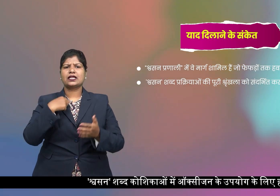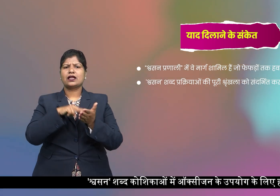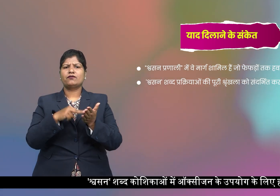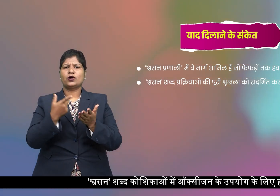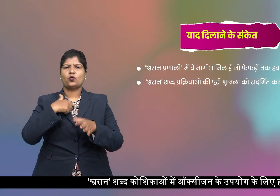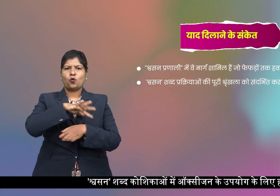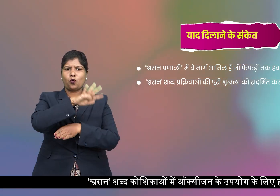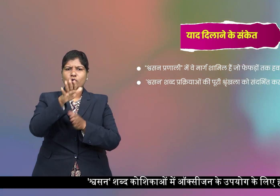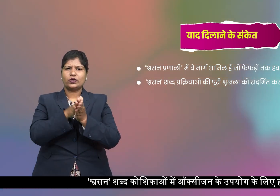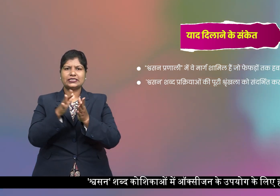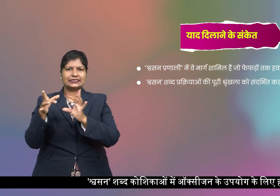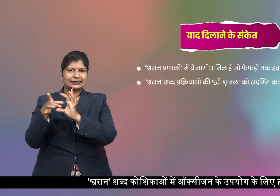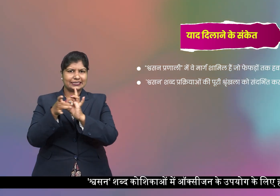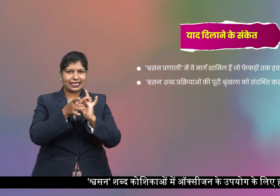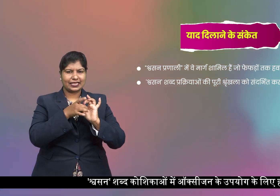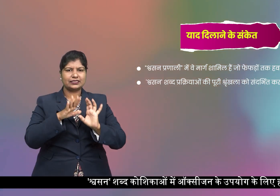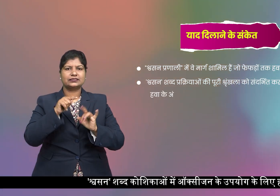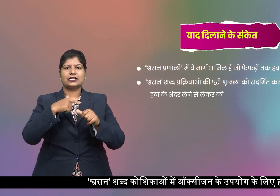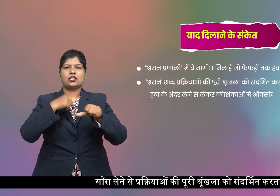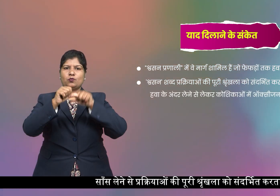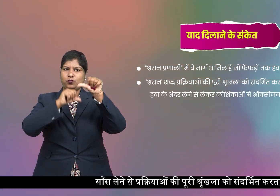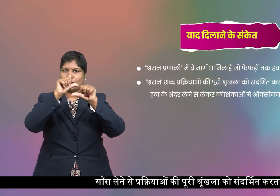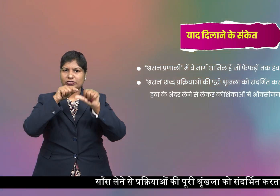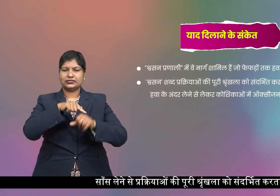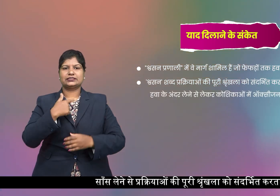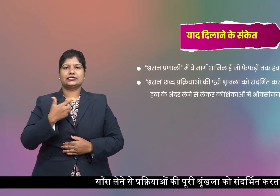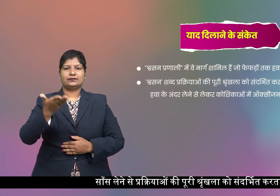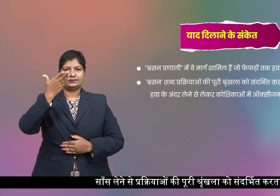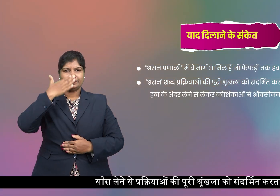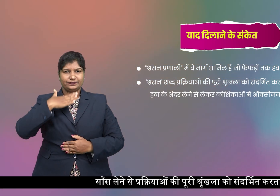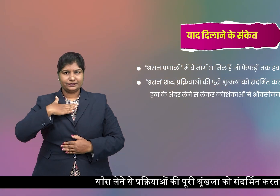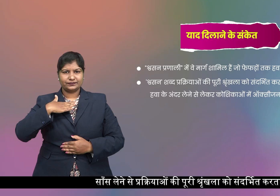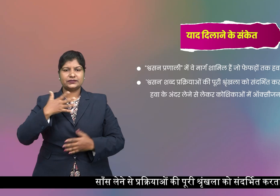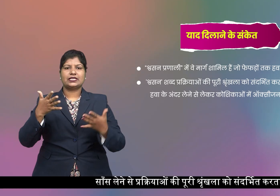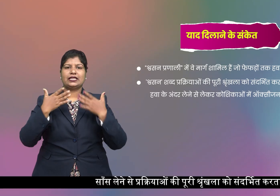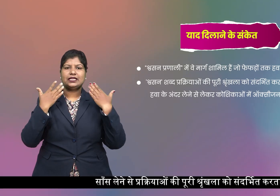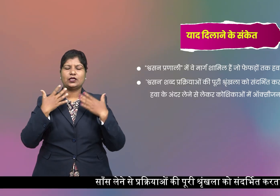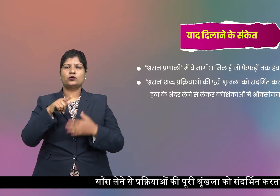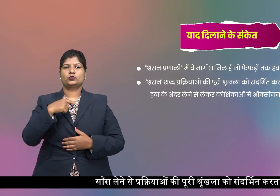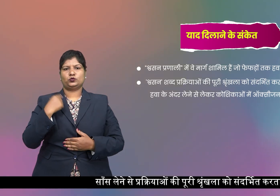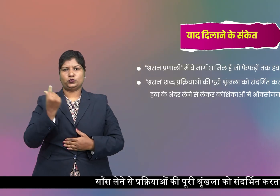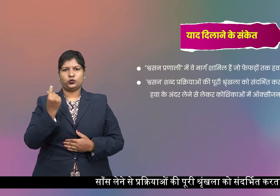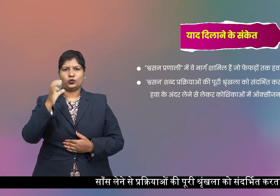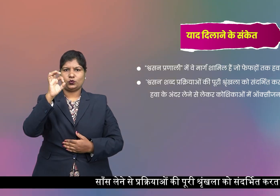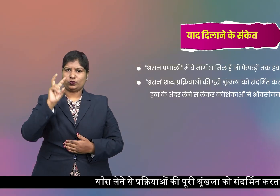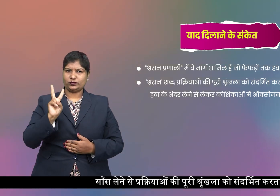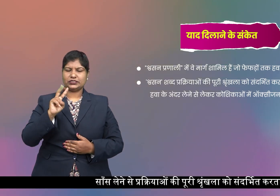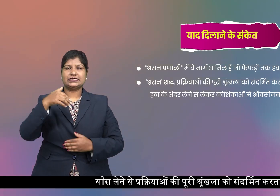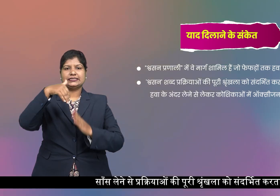के उपयोग के लिए हवा के सांस लेने से प्रक्रियाओं की पूरी श्रृंखला को संदर्भित